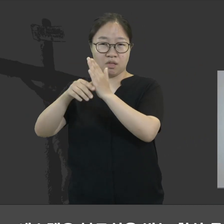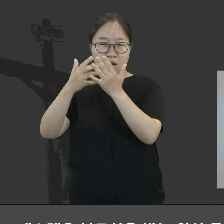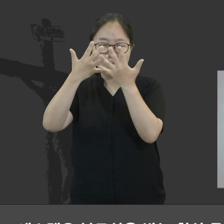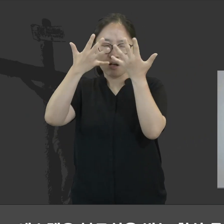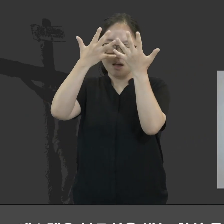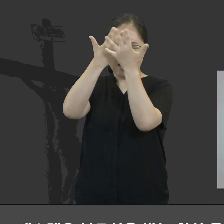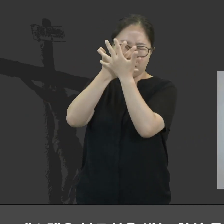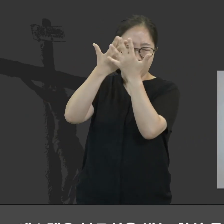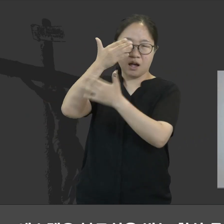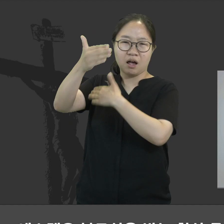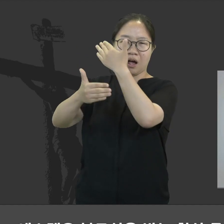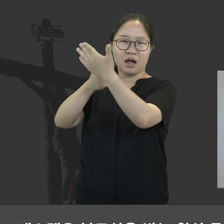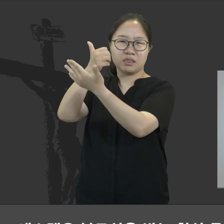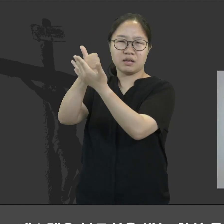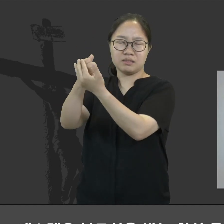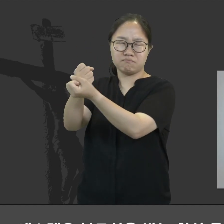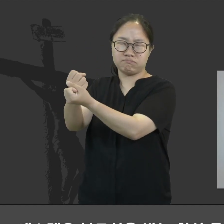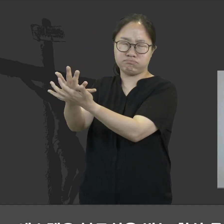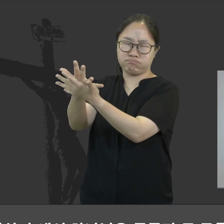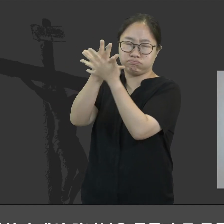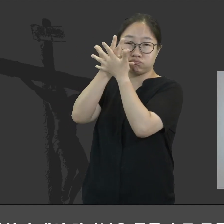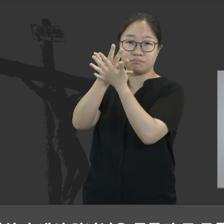중에 하나님의 영광을 봅니다.